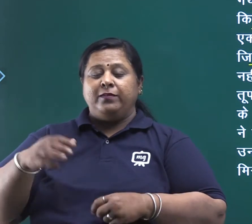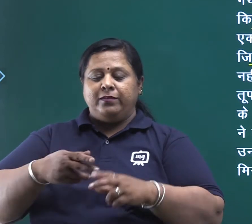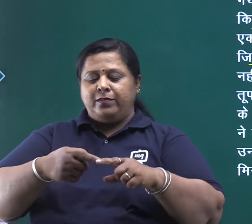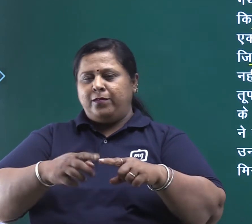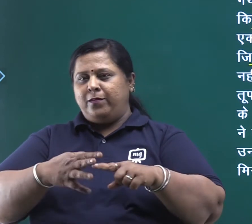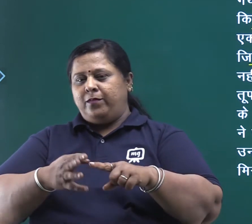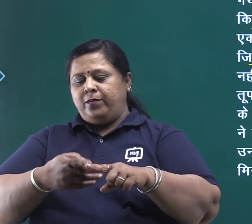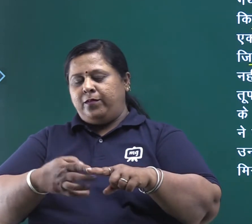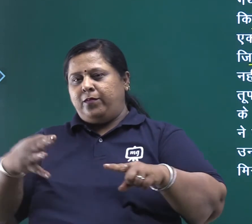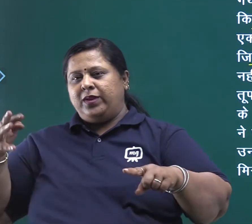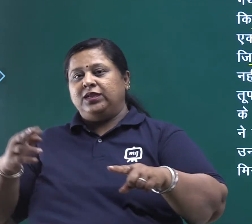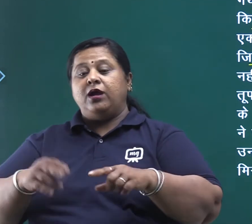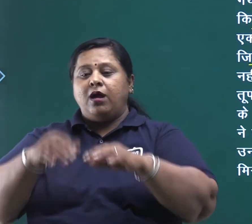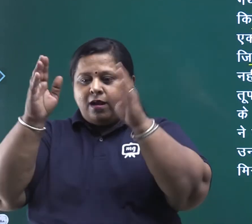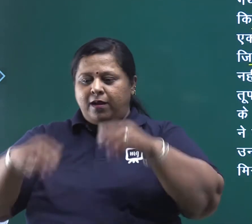देख रहे हैं